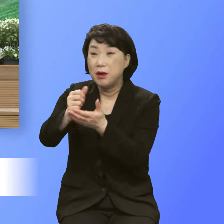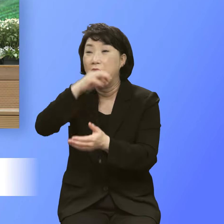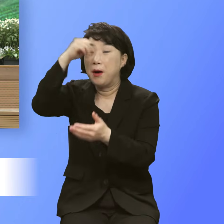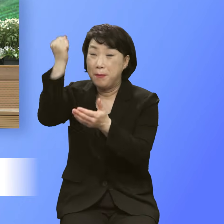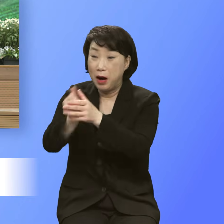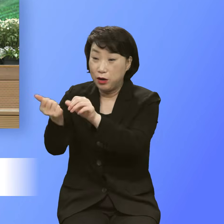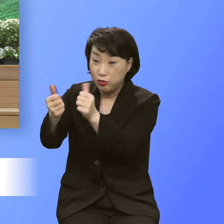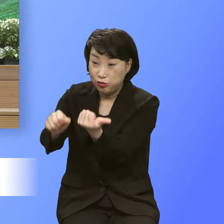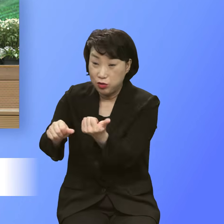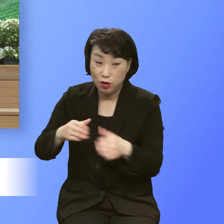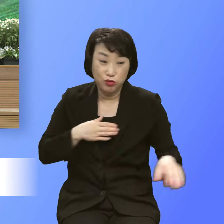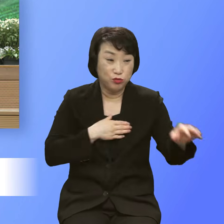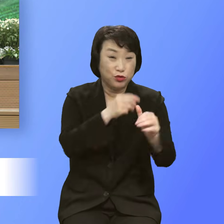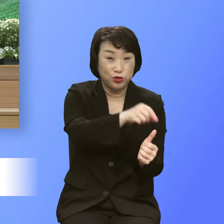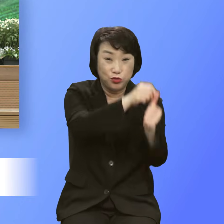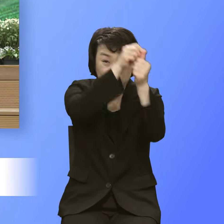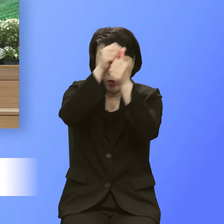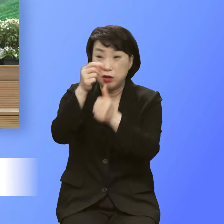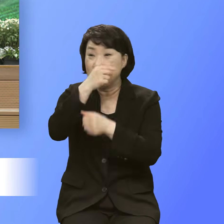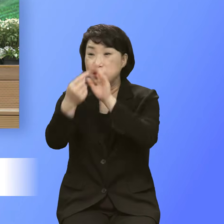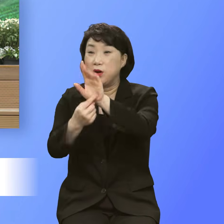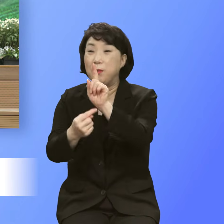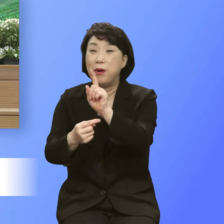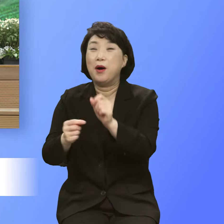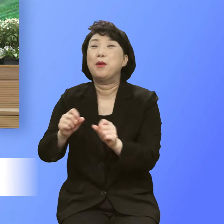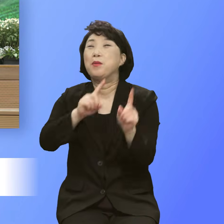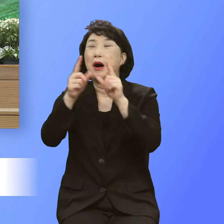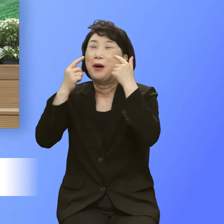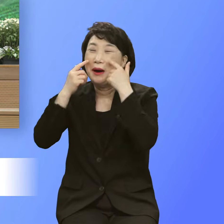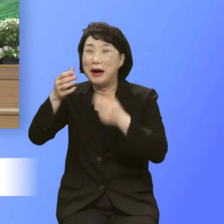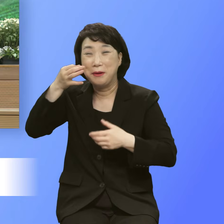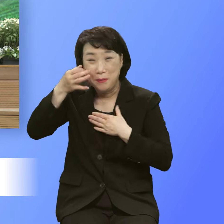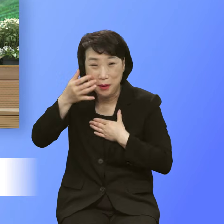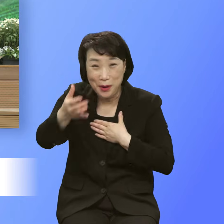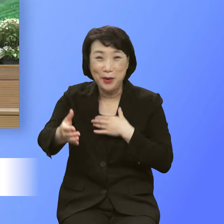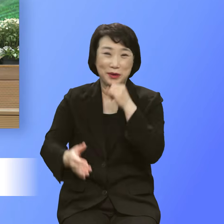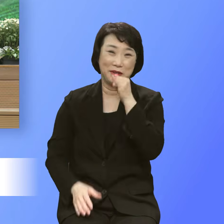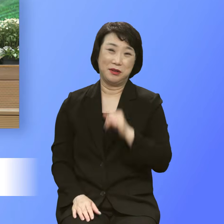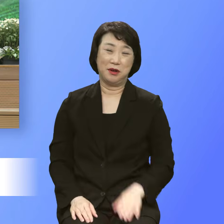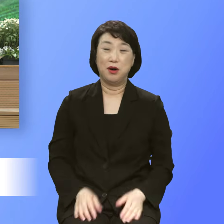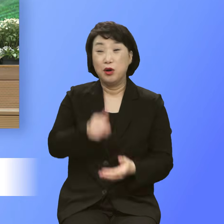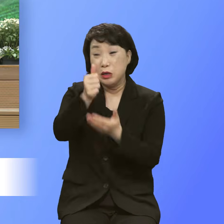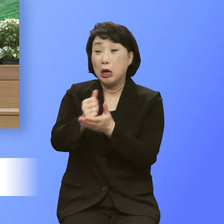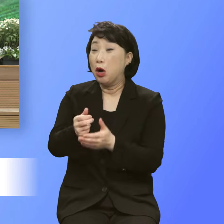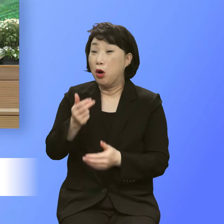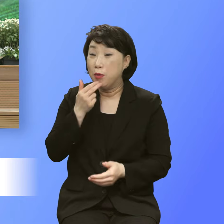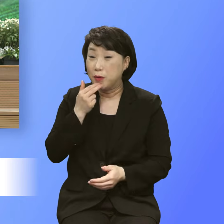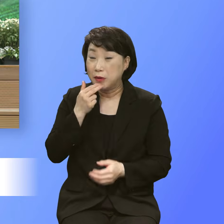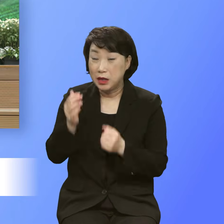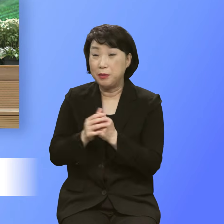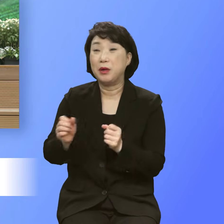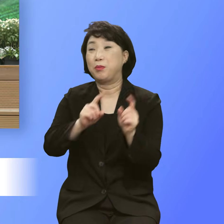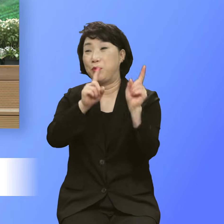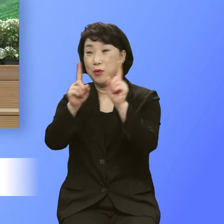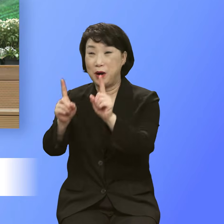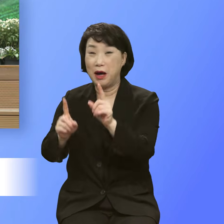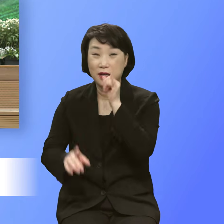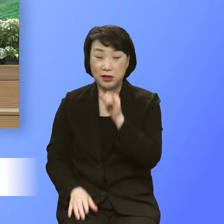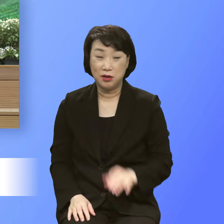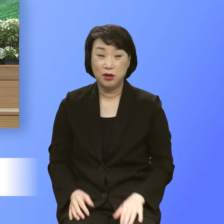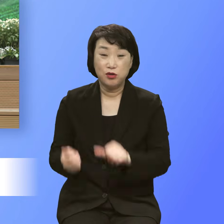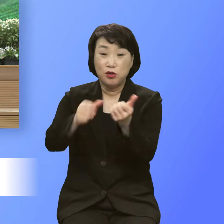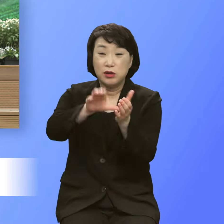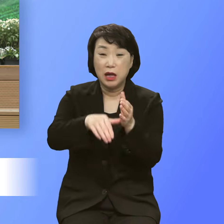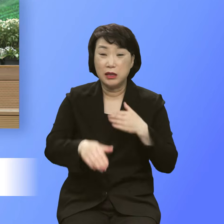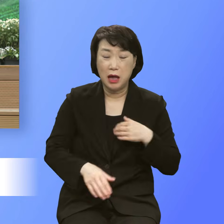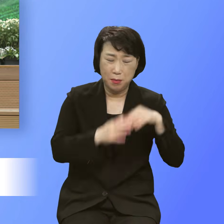죽으심으로 그가 우리를 구원했다는 증거는 부활로 확증했다 이거. 죄가 없으니까 부활했다 이 말이야. 죽을 때는